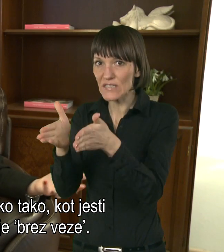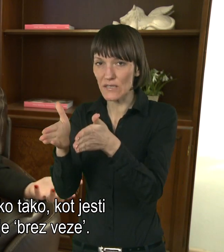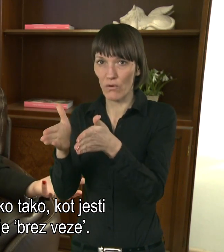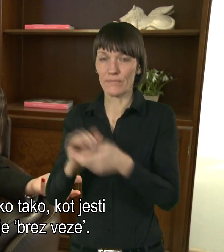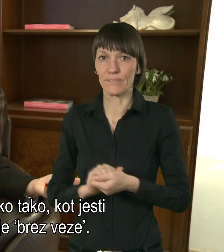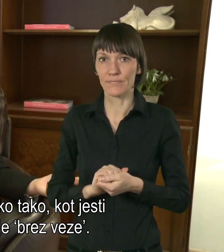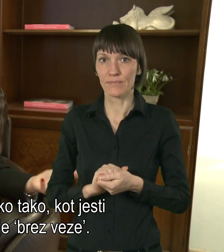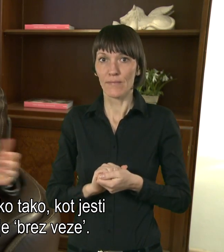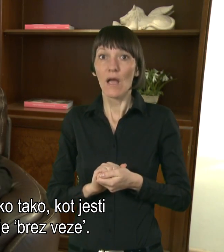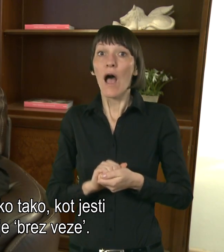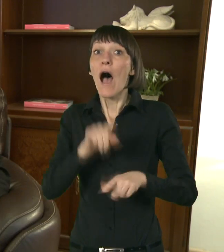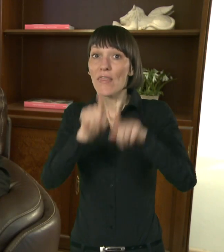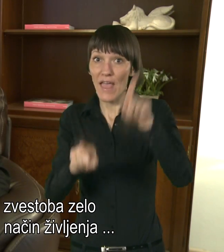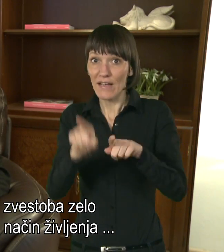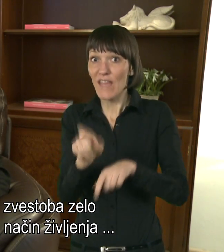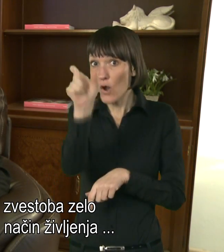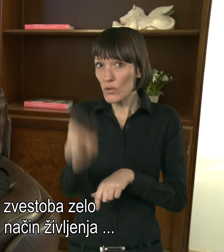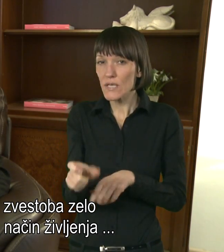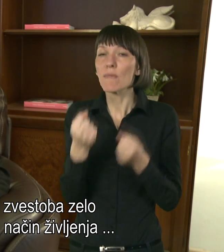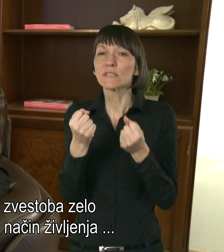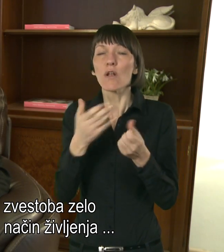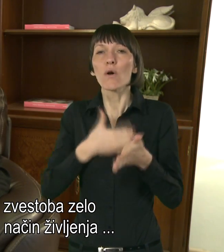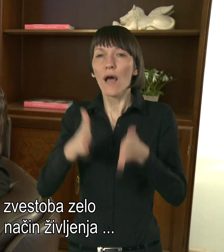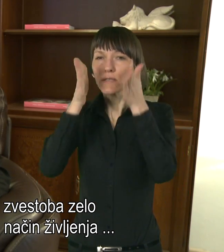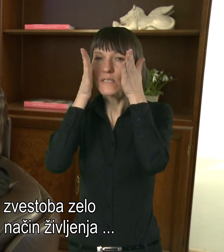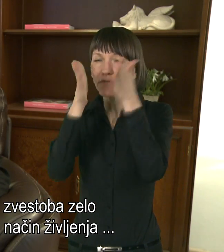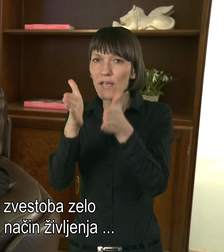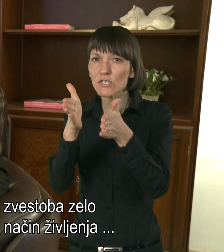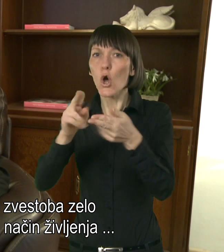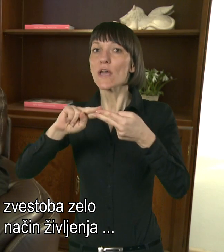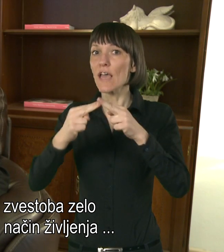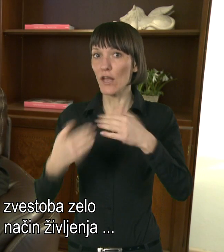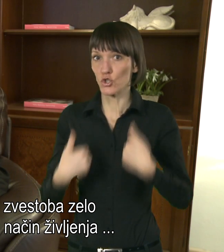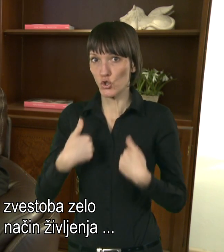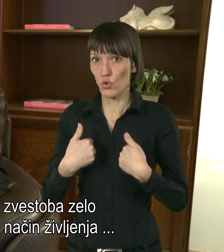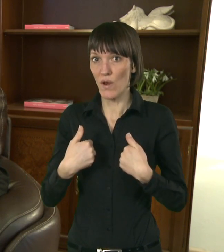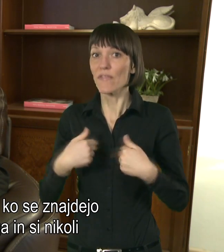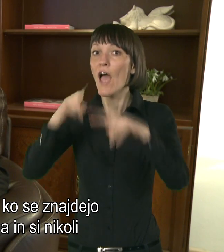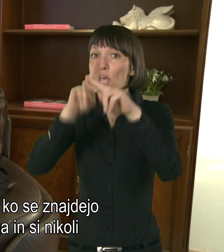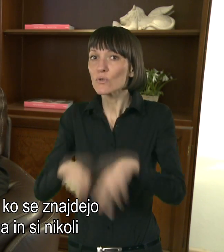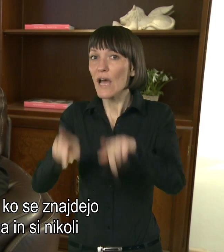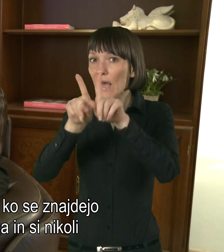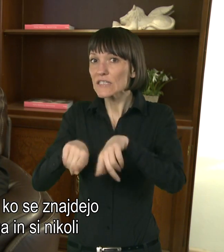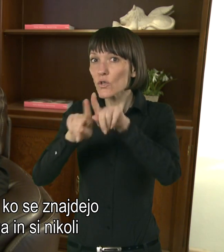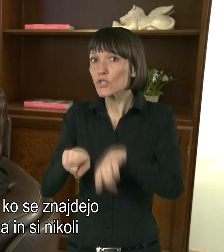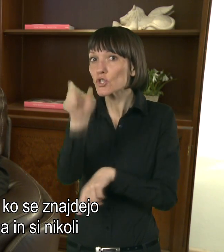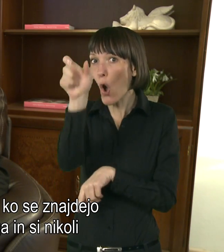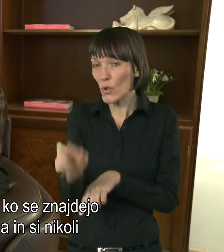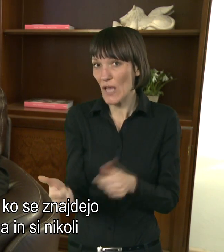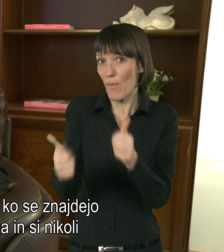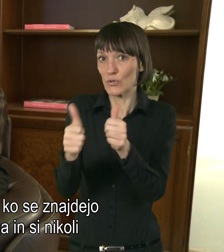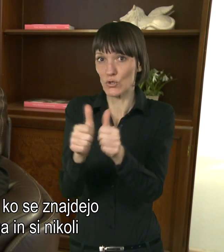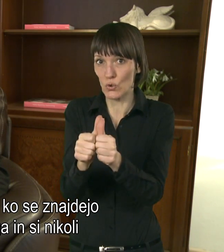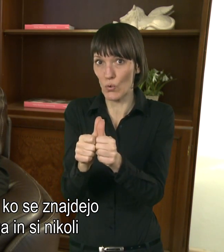zvest brez veze. Ne? Do tistih, se pravi, ki jim je zvestoba zelo velika vrednota, način življenja in se jim to zgodi. In taki